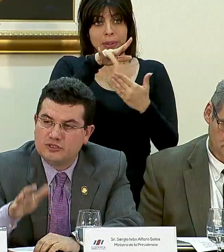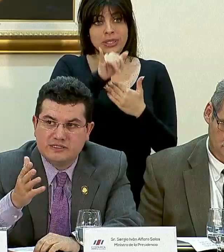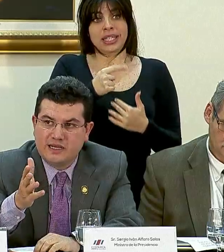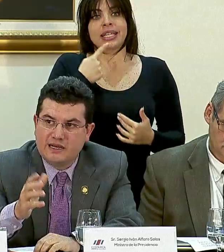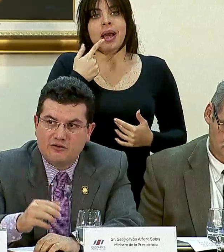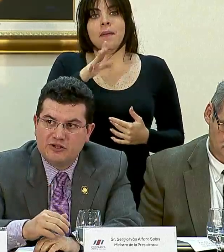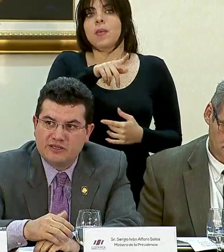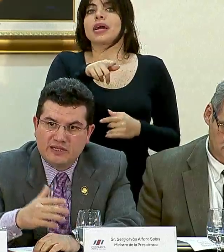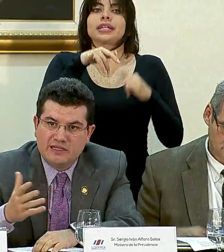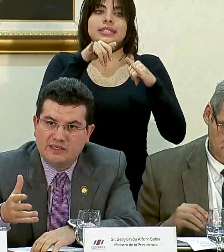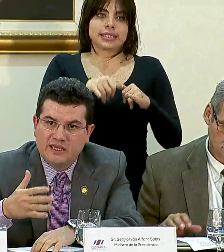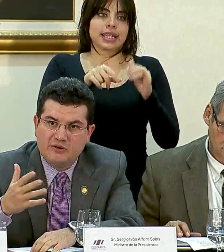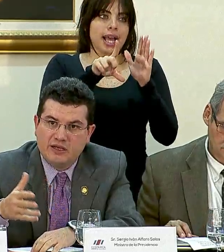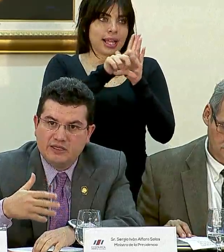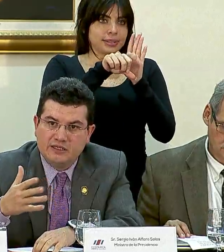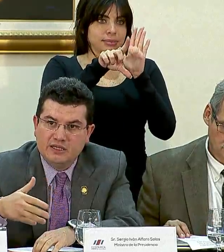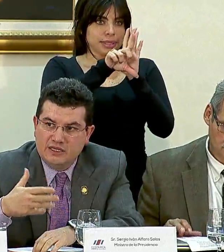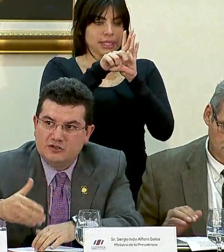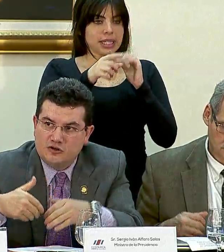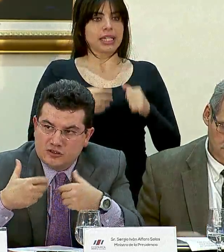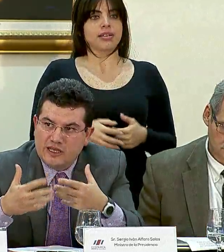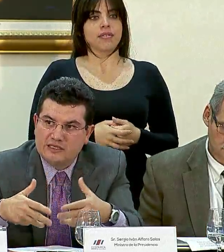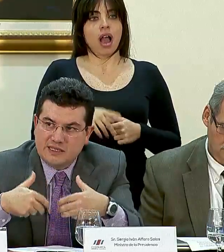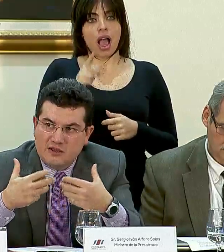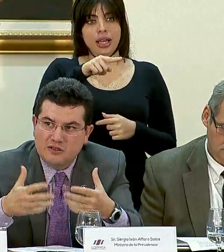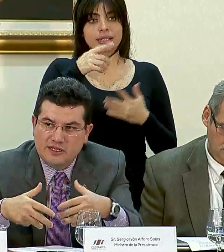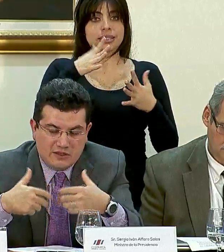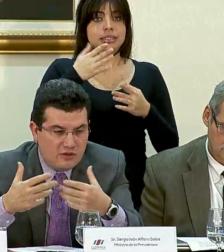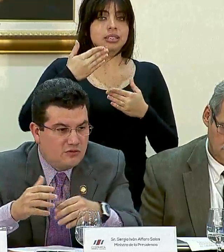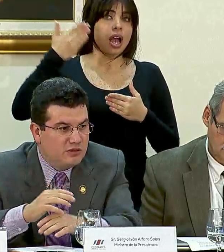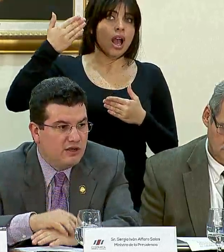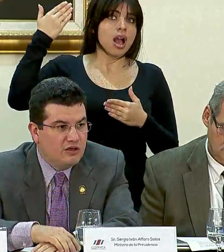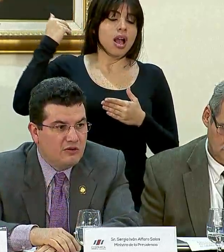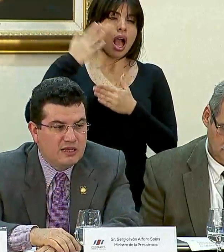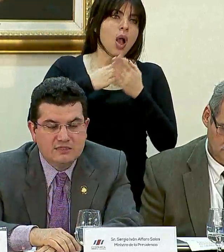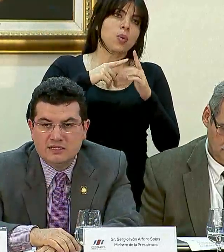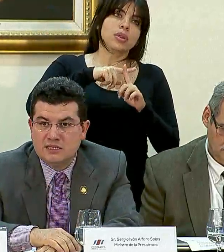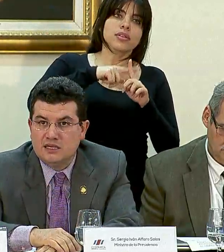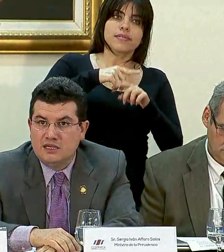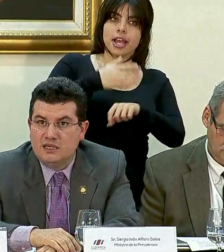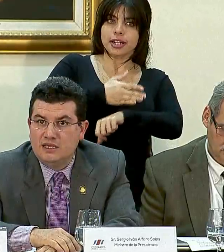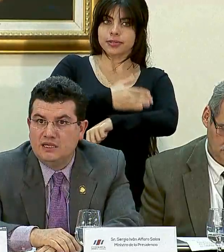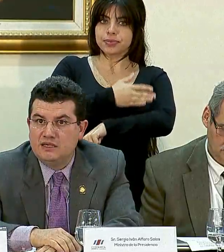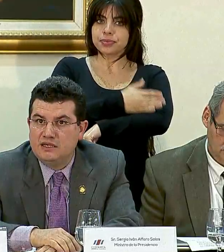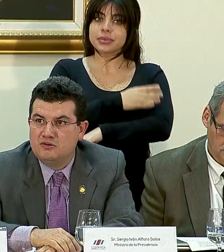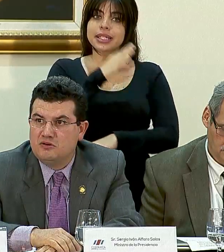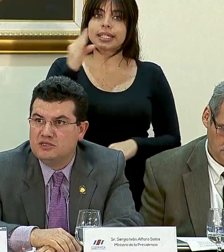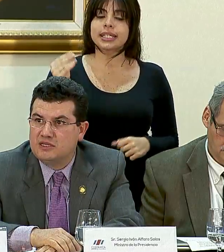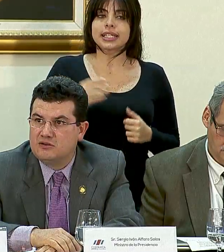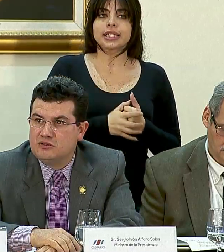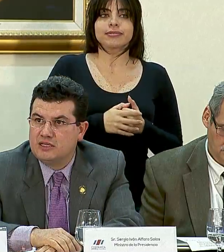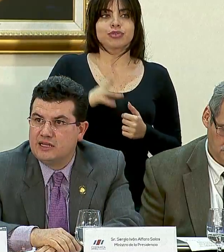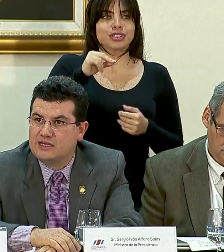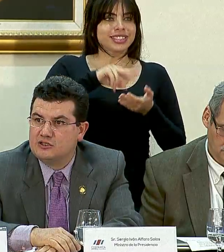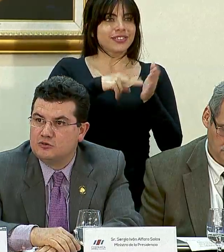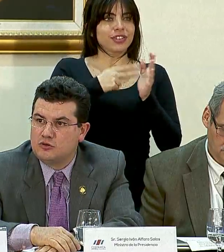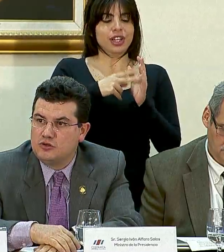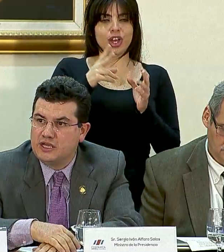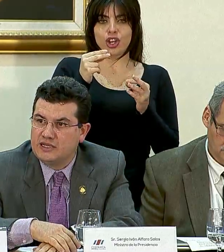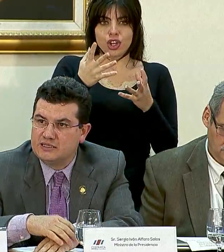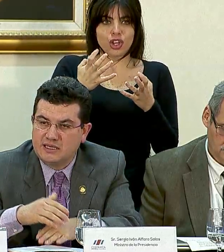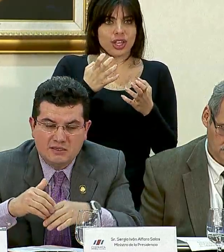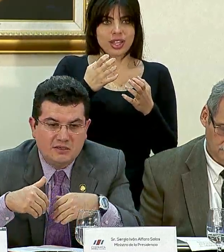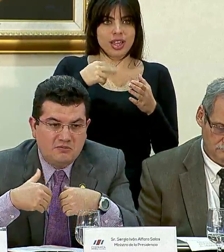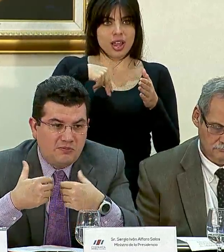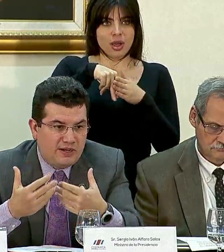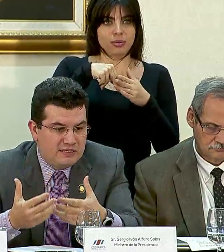que son los que están en la corriente legislativa y son los que han estado teniendo algún grado de avance, y no es que no se quiera que se